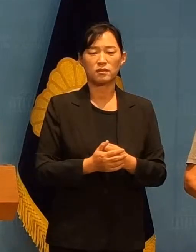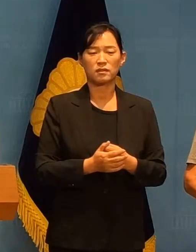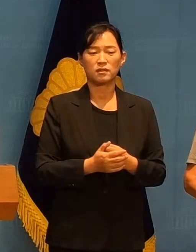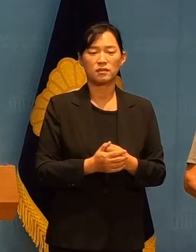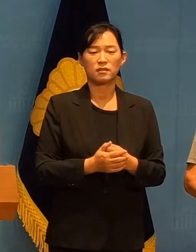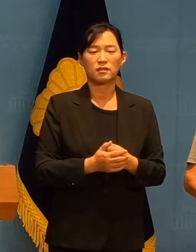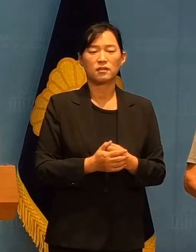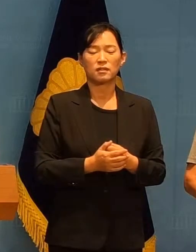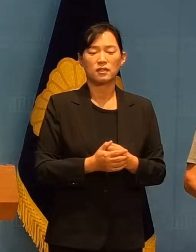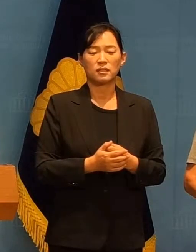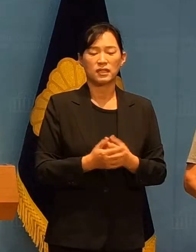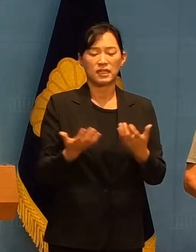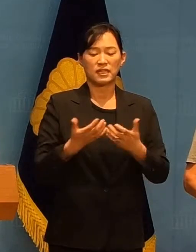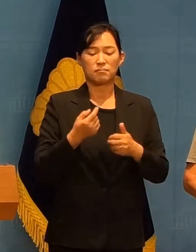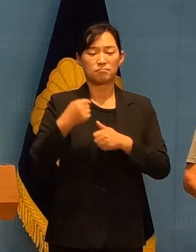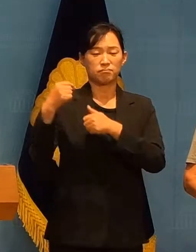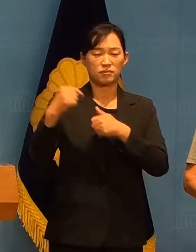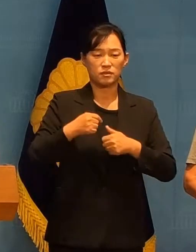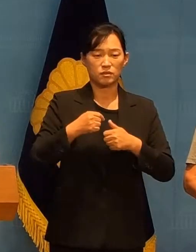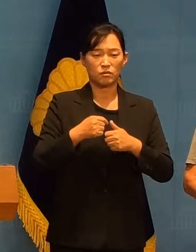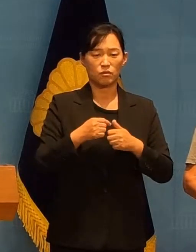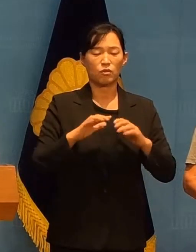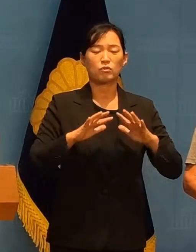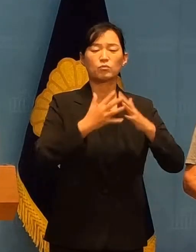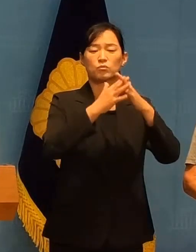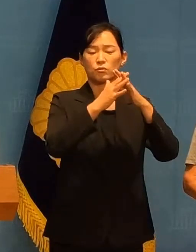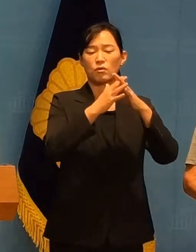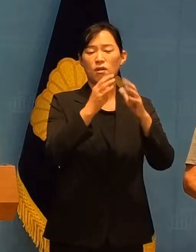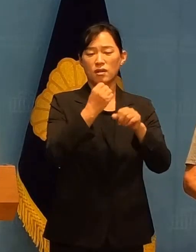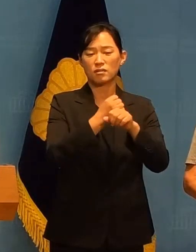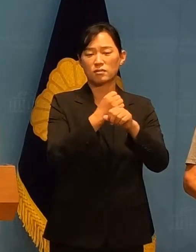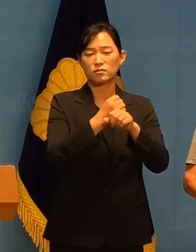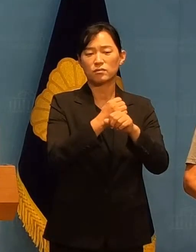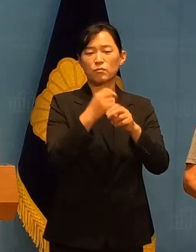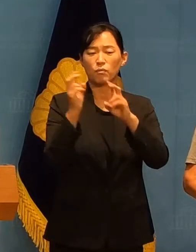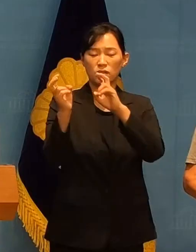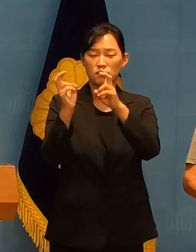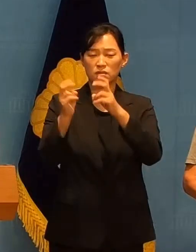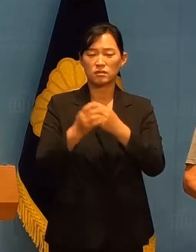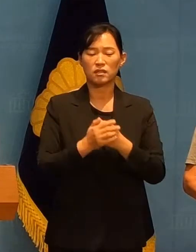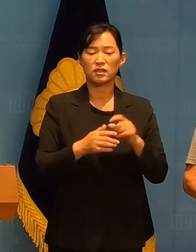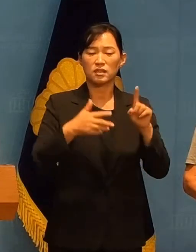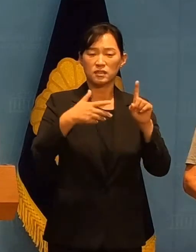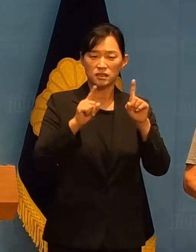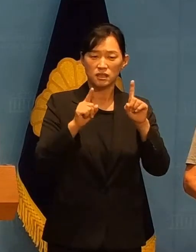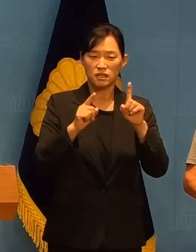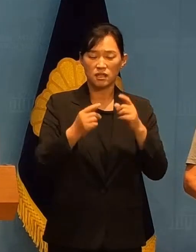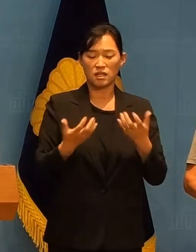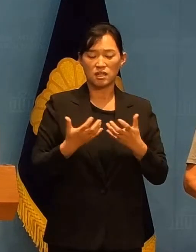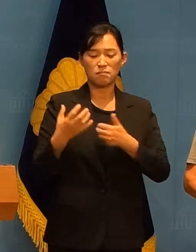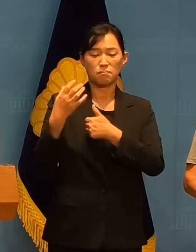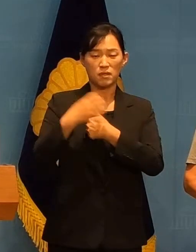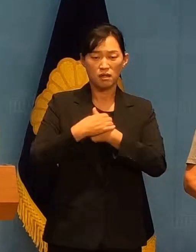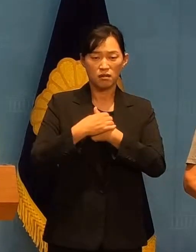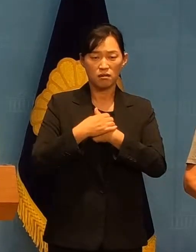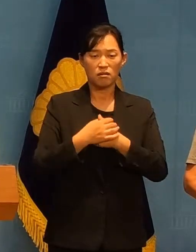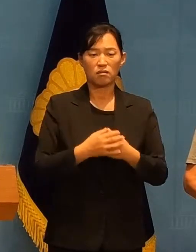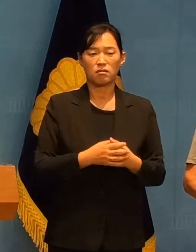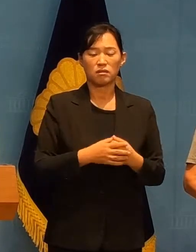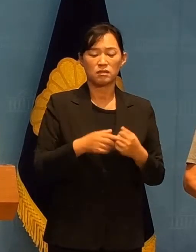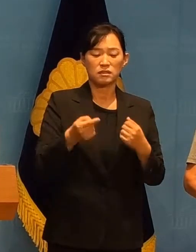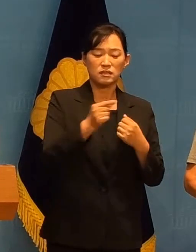DLENC에서 발주를 해가지고 공사를 하는 업체에서 1차 하도급사가 1회건설이었습니다. 1회건설